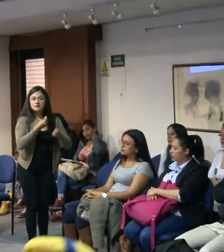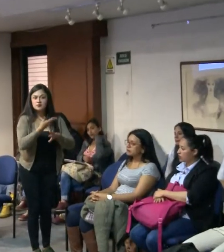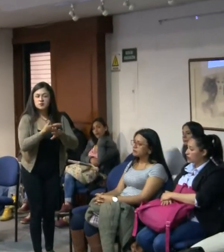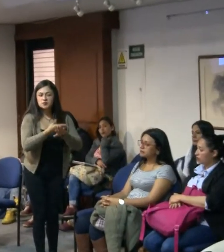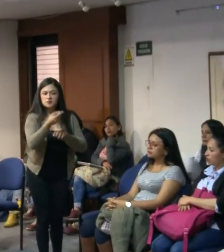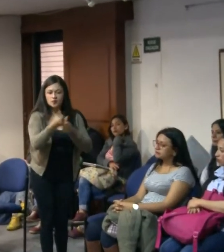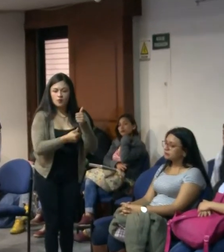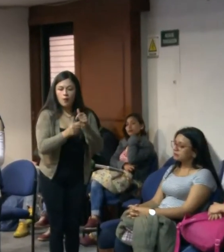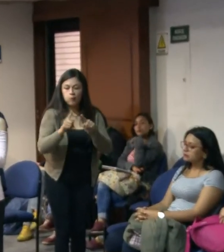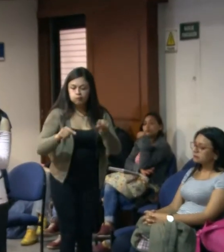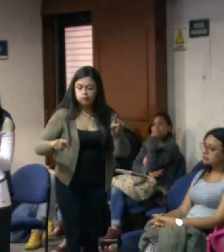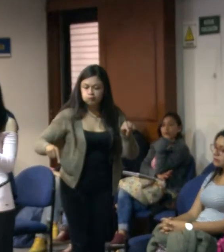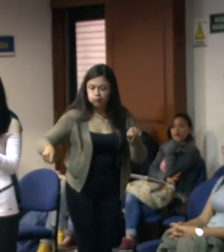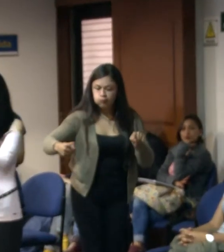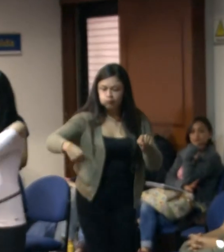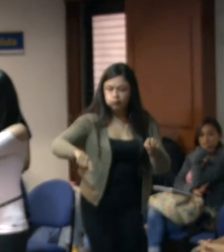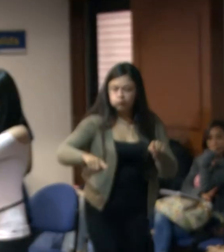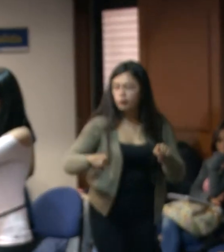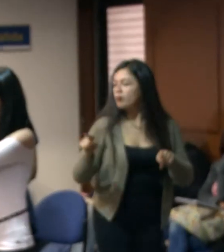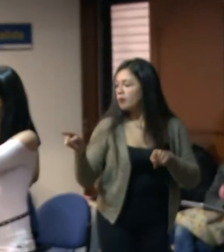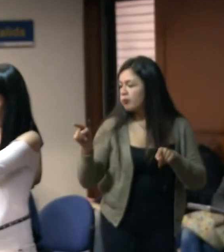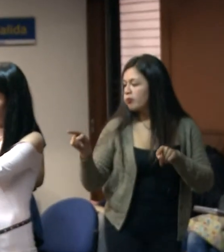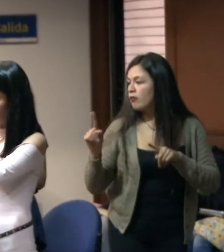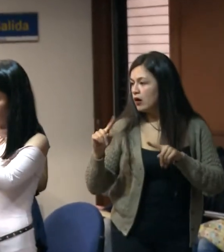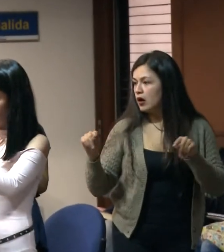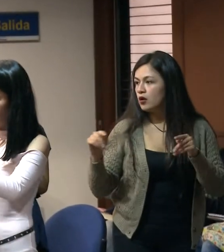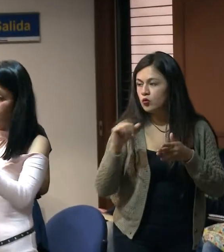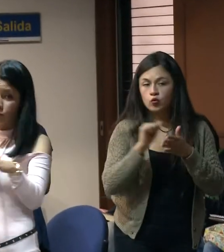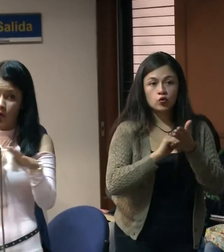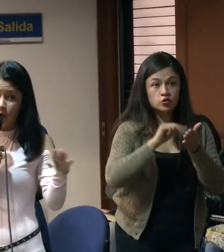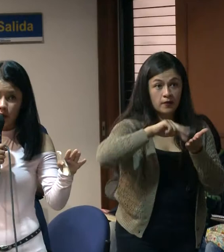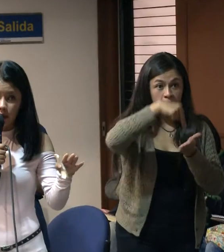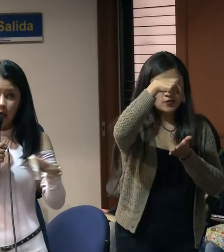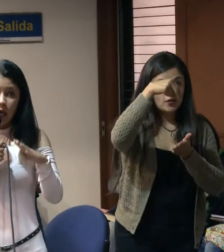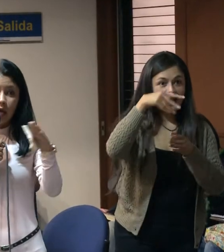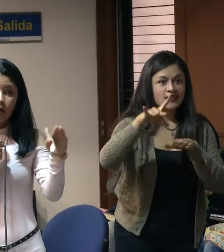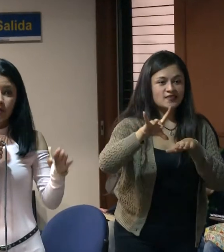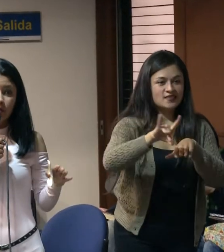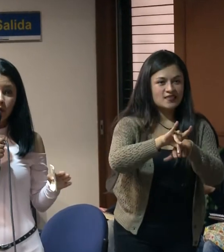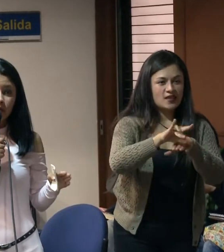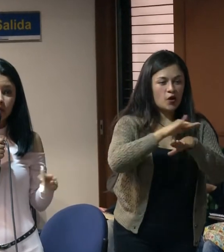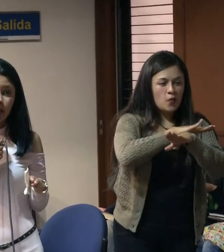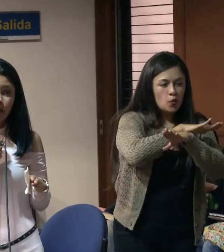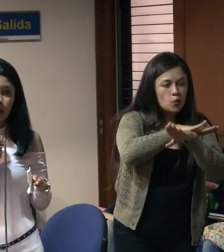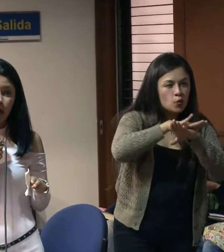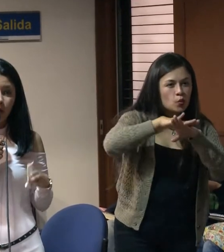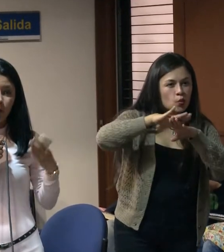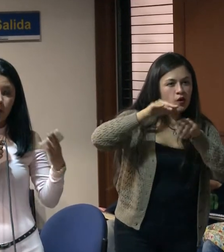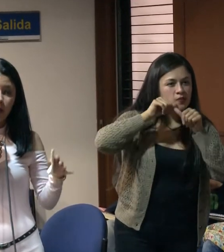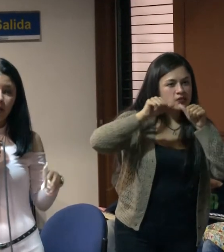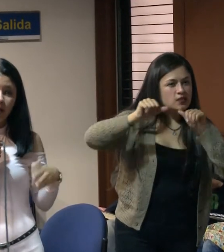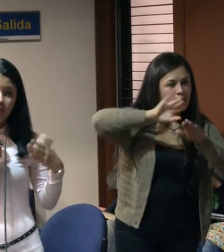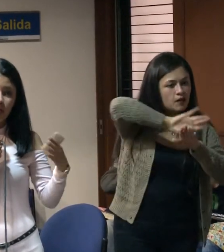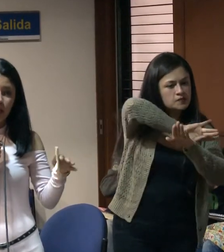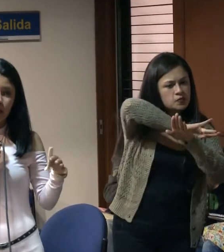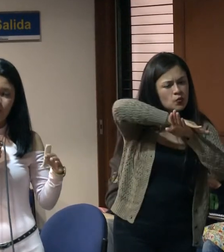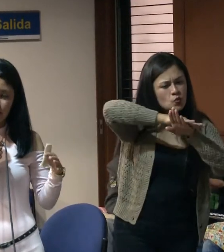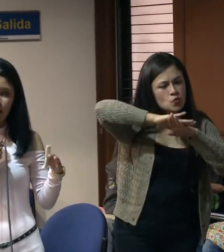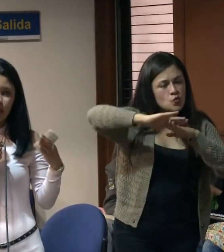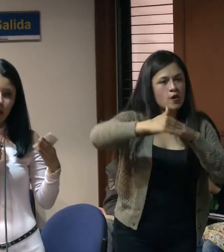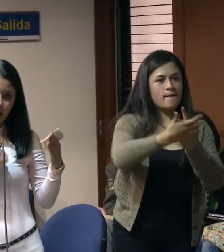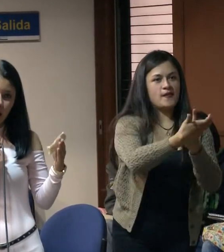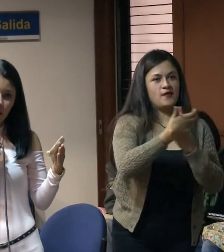fue a muchos de ellos, pues acá no, sí, digamos a muchos de ellos les colocamos contact y los quisimos hacer en tela porque dan